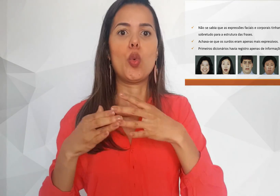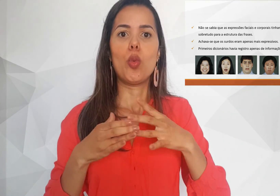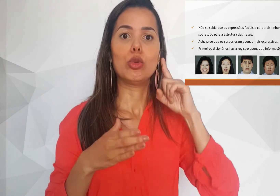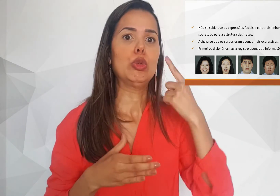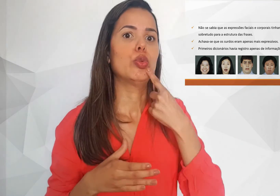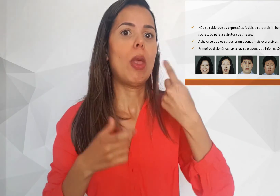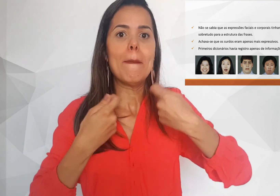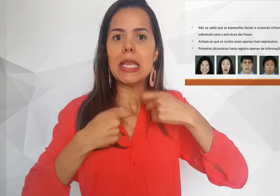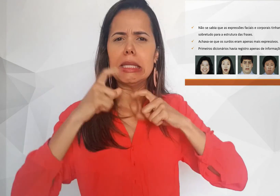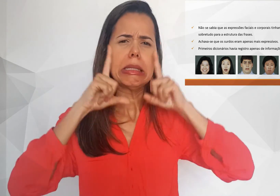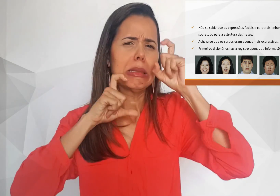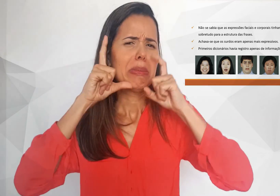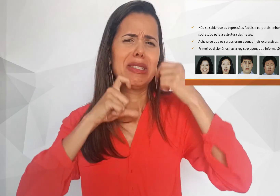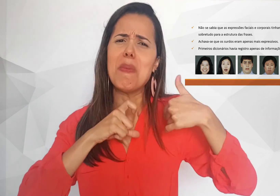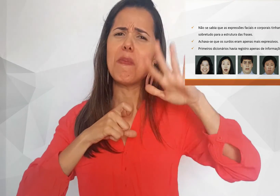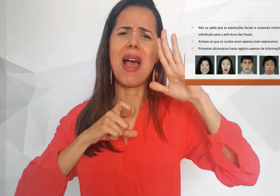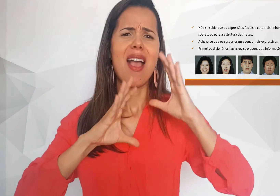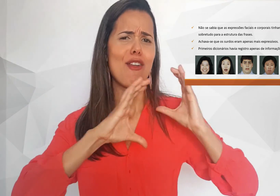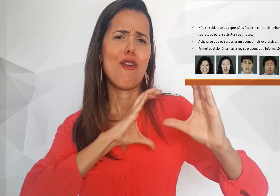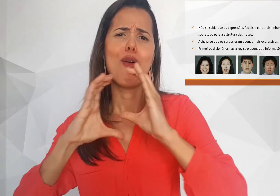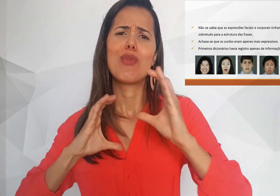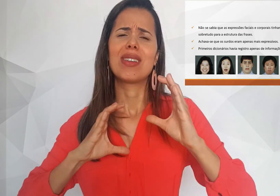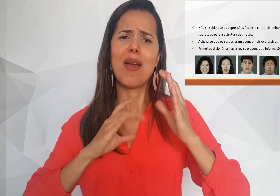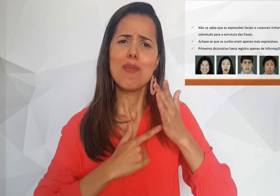então é que os surdos eram mais expressivos, né? Por uma necessidade